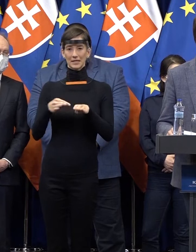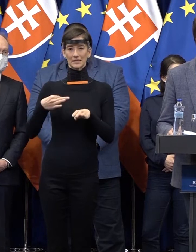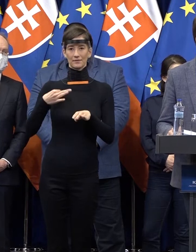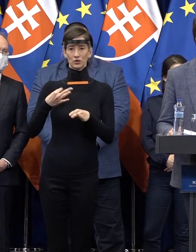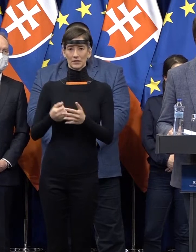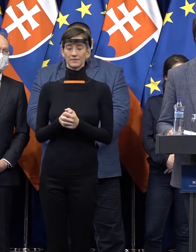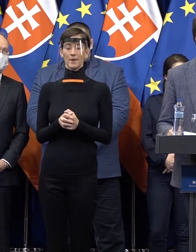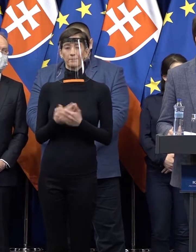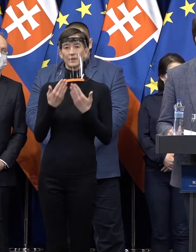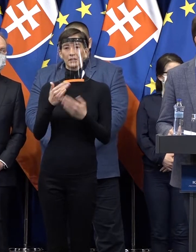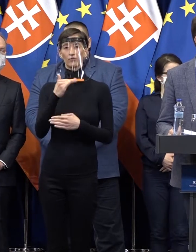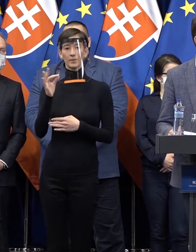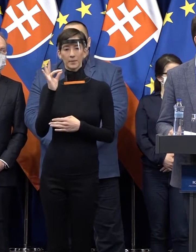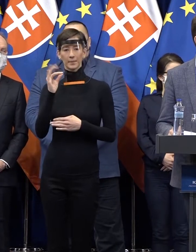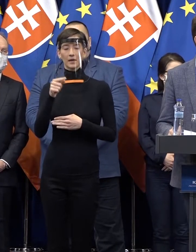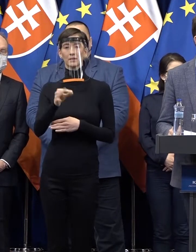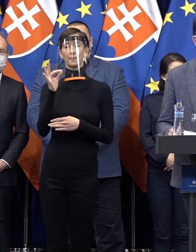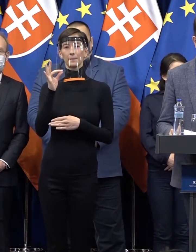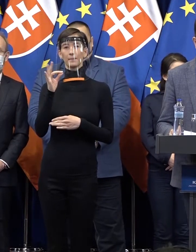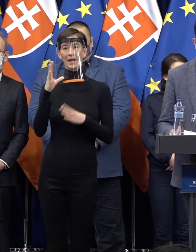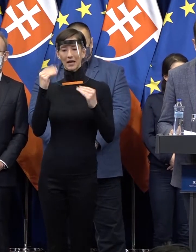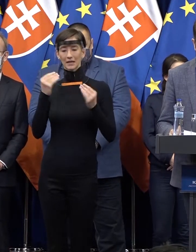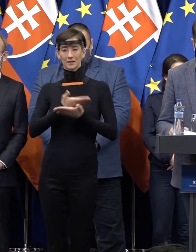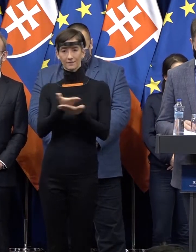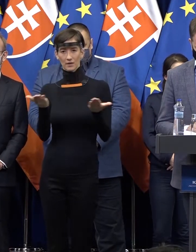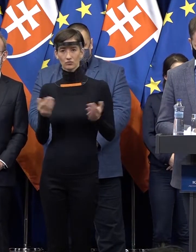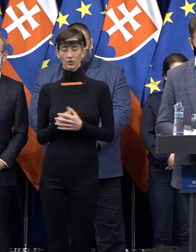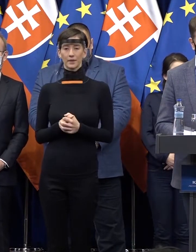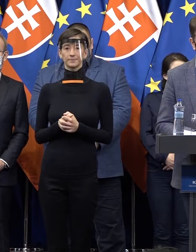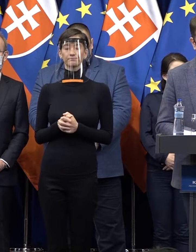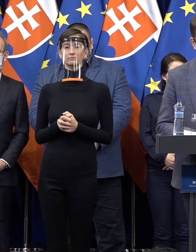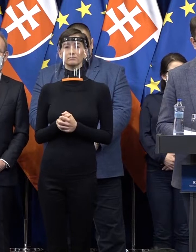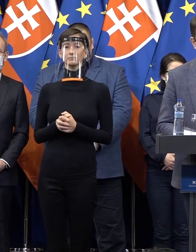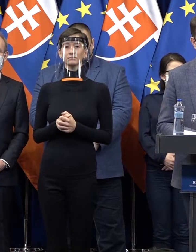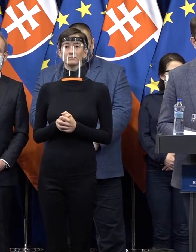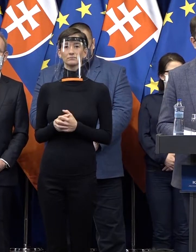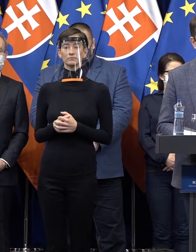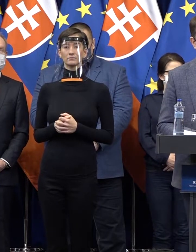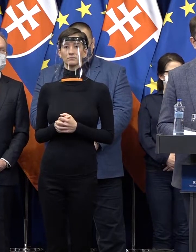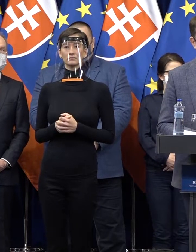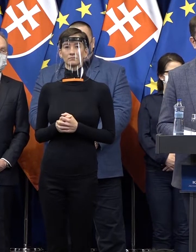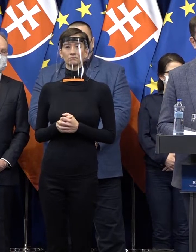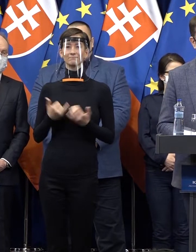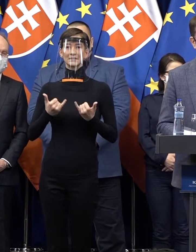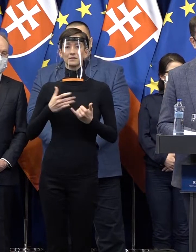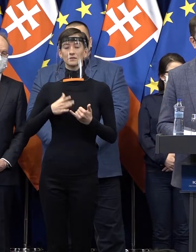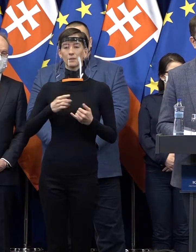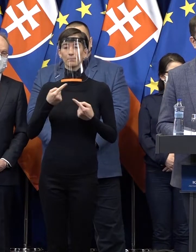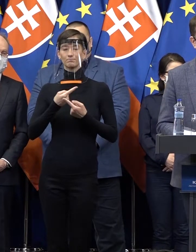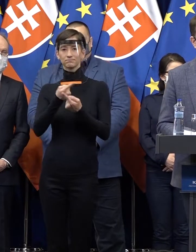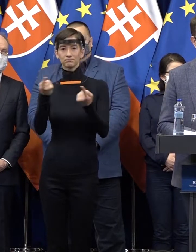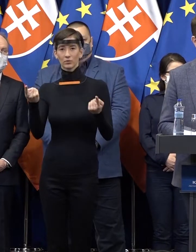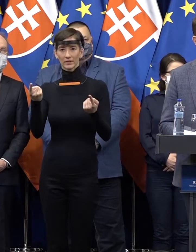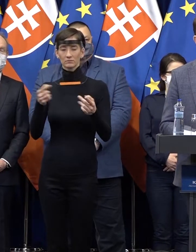Ďakujem veľmi pekne. Krásny večer, vážené dámy, vážení páni. Dovoľte mi povedať pár slov